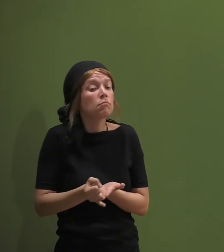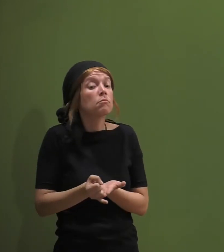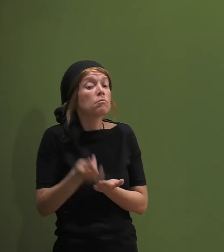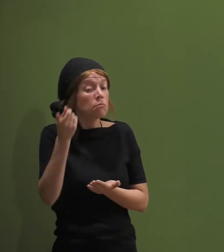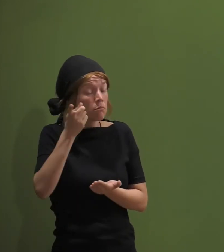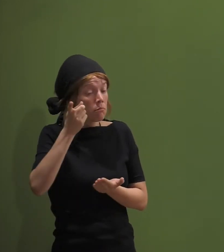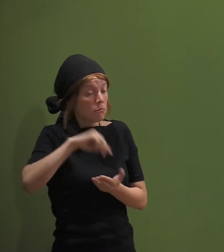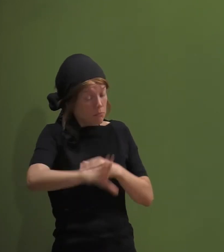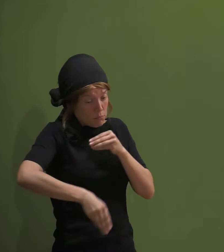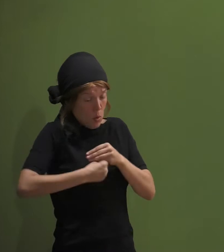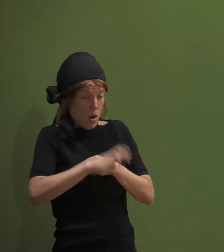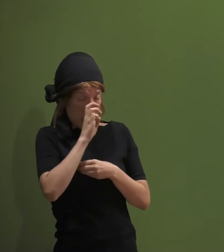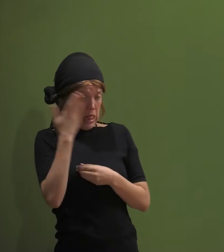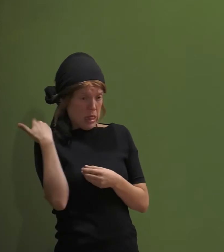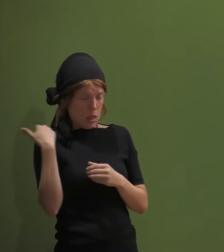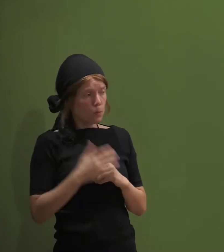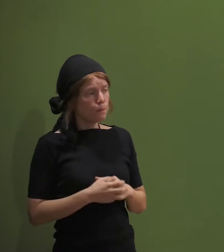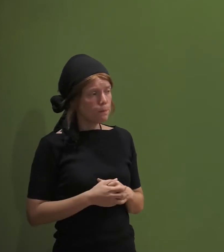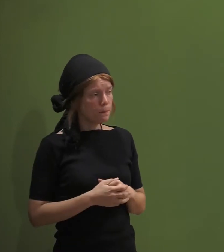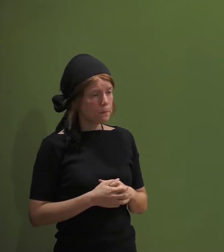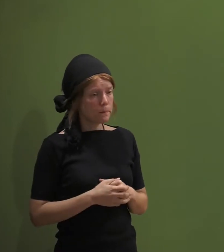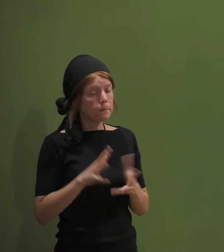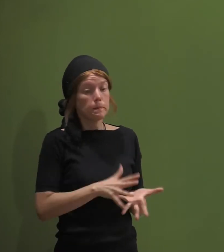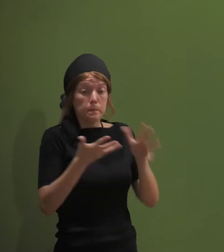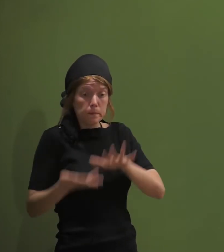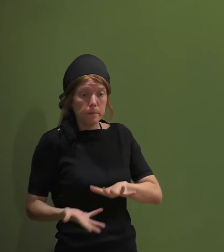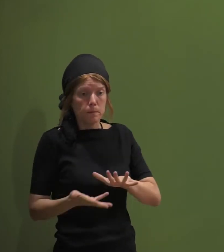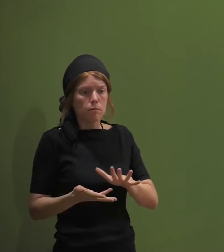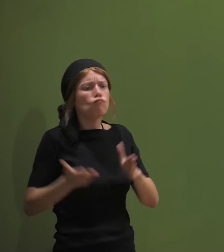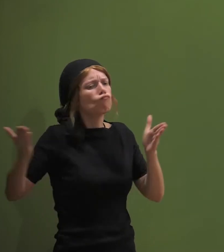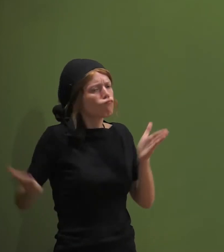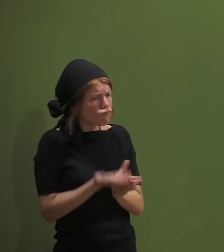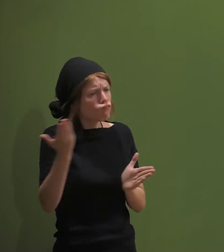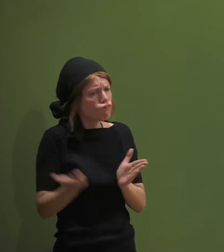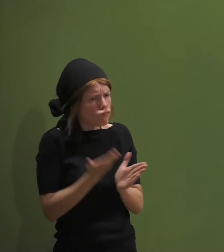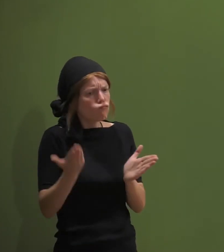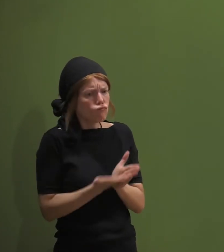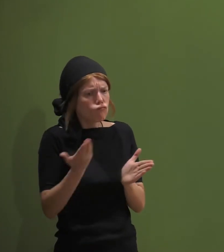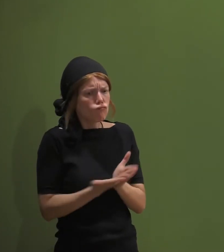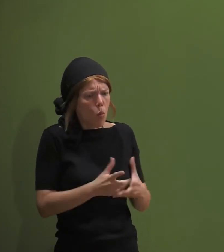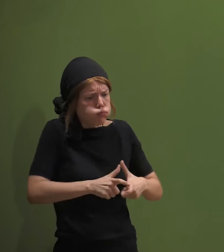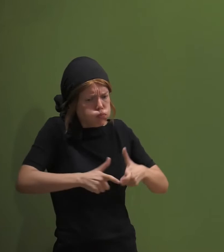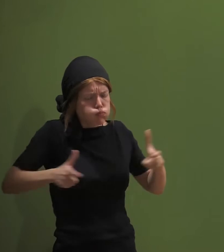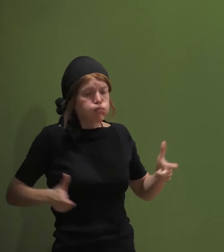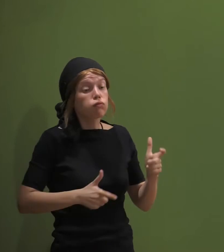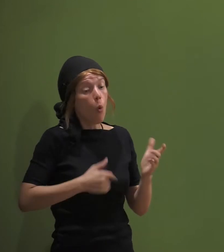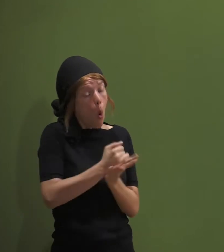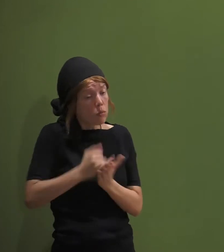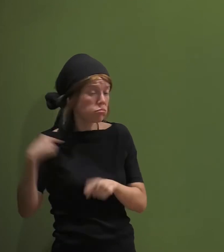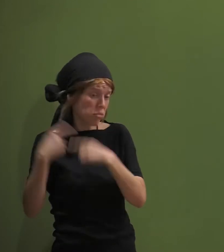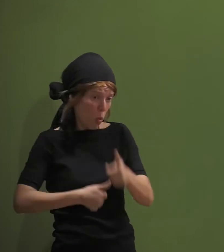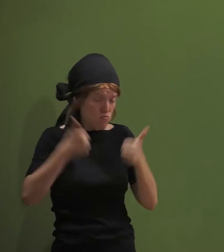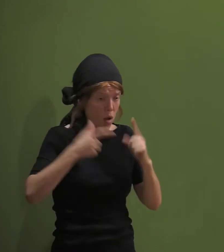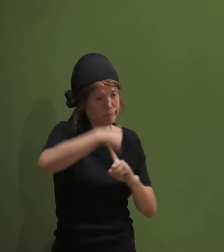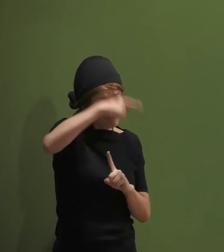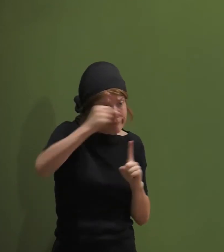seguían complementando a los antiguos arados romanos. Esto se tradujo en un incremento de producciones sin precedentes, de forma que los cultivos más tradicionales, como